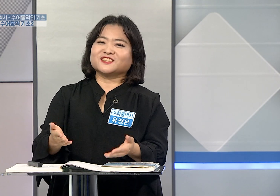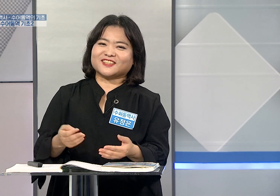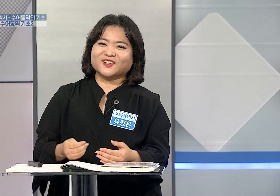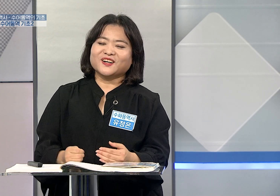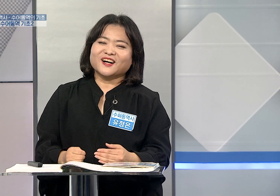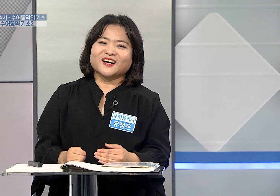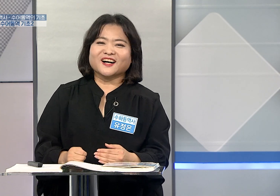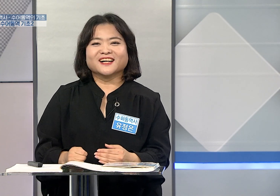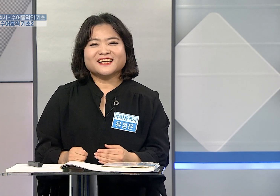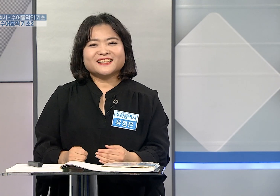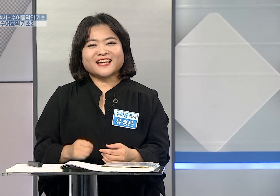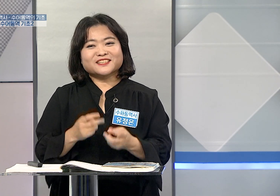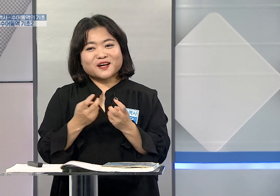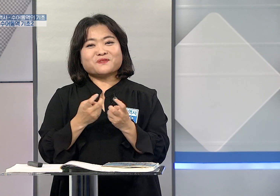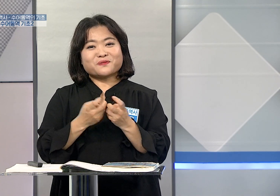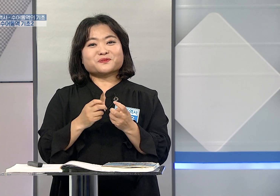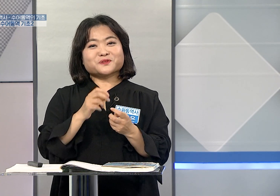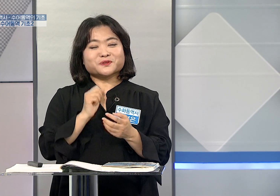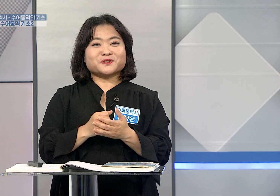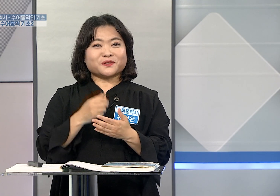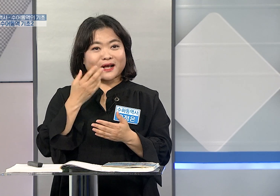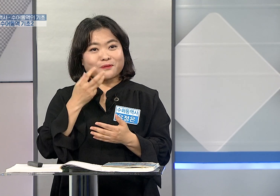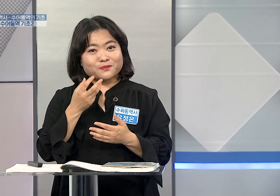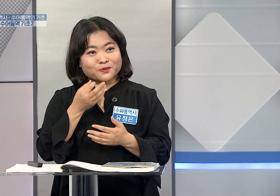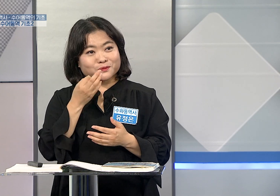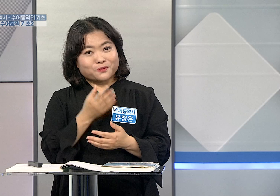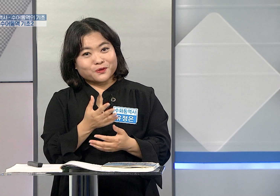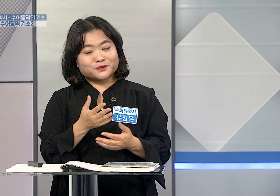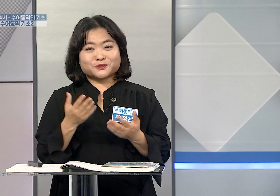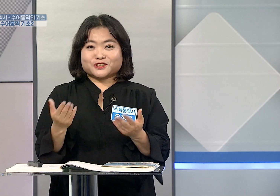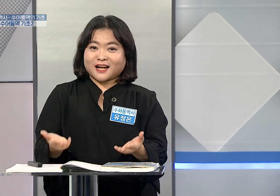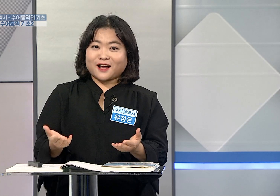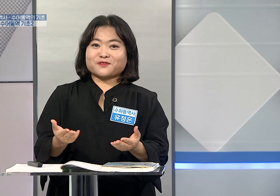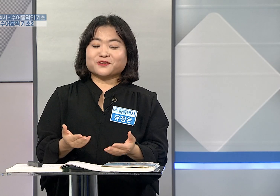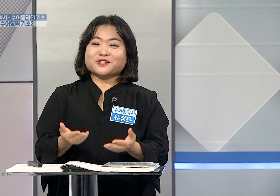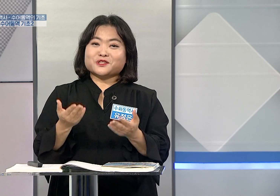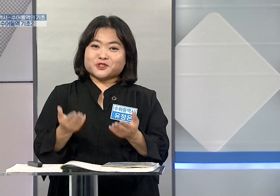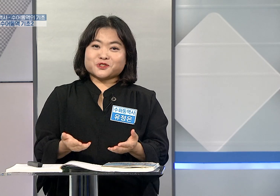하거든요. 네, 그런 방법도 좋죠. 내가 아픈 모습을 보여주고 쉬라 하면 쉴 수